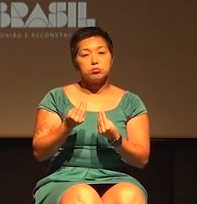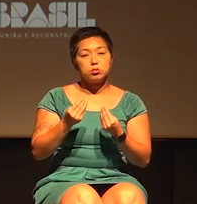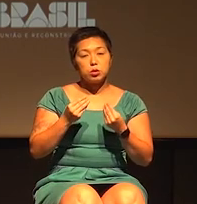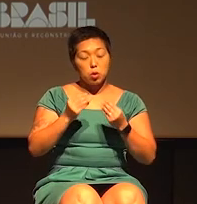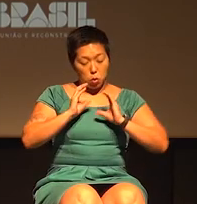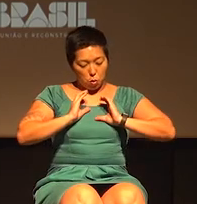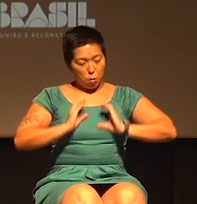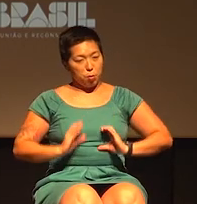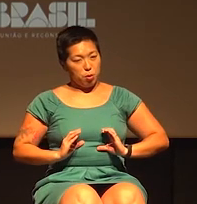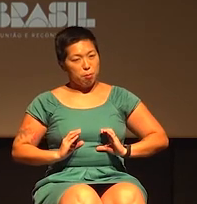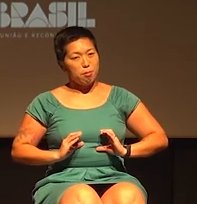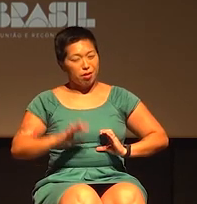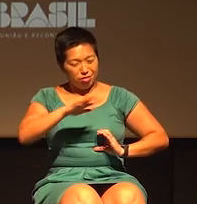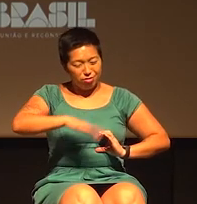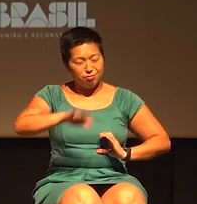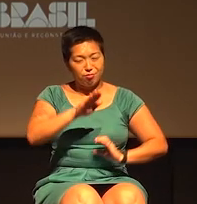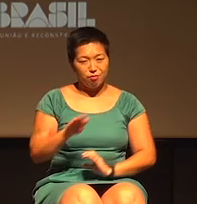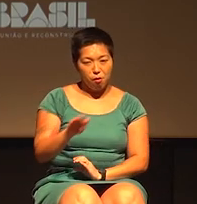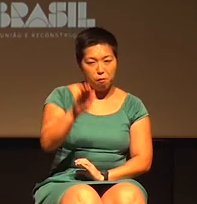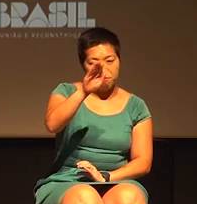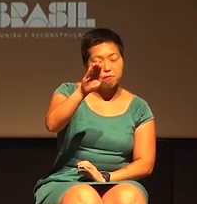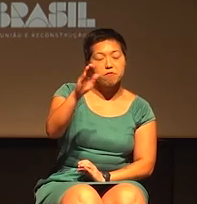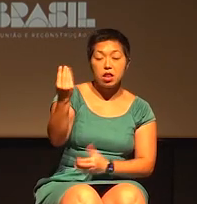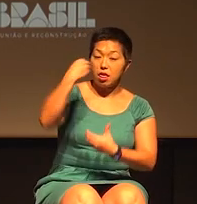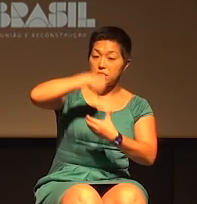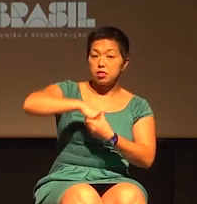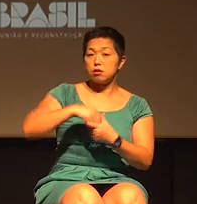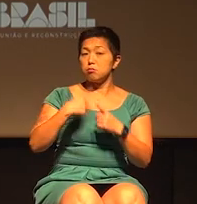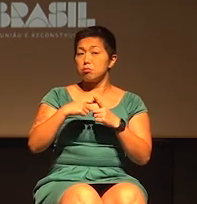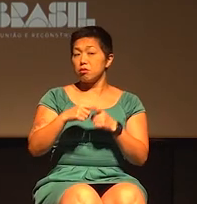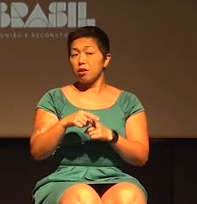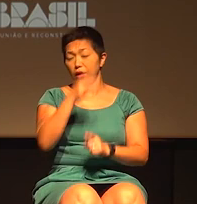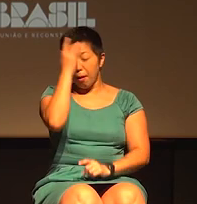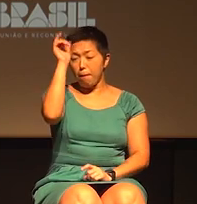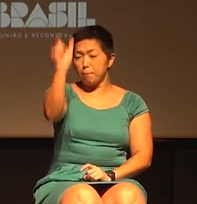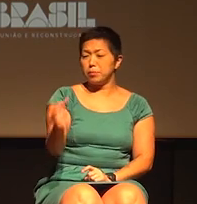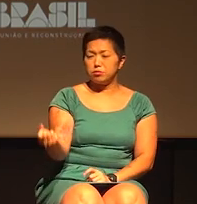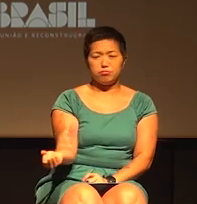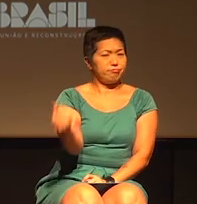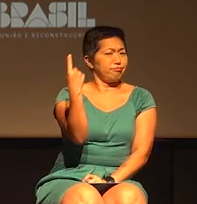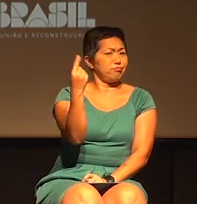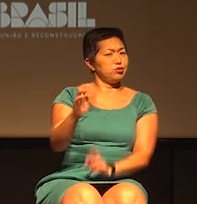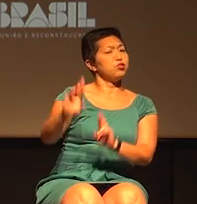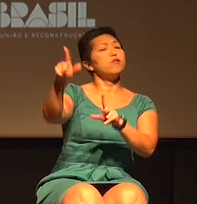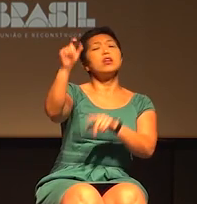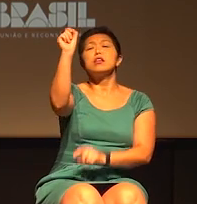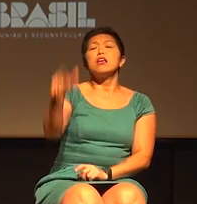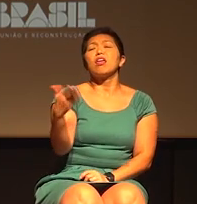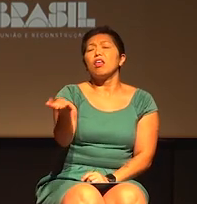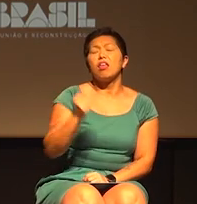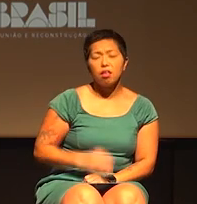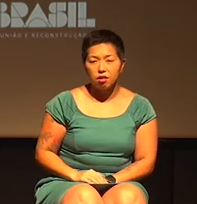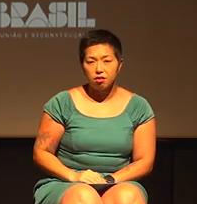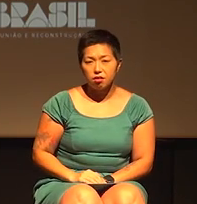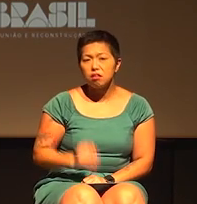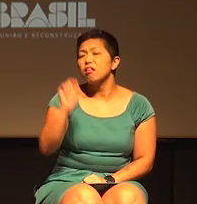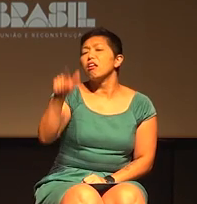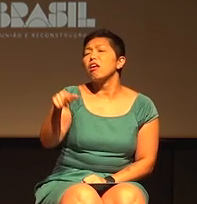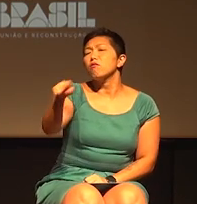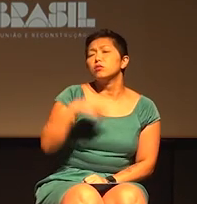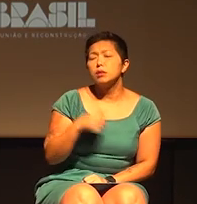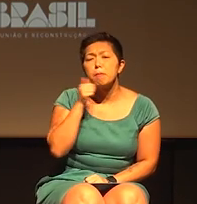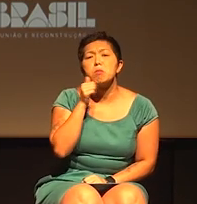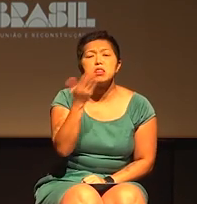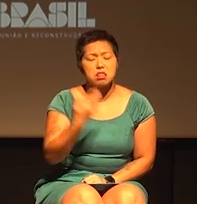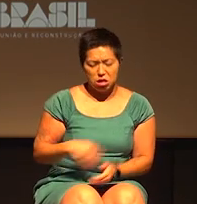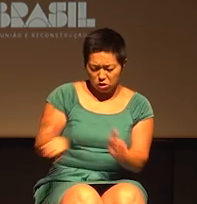das Comunidades e você é um corpo estranho quem é você quem é você menina